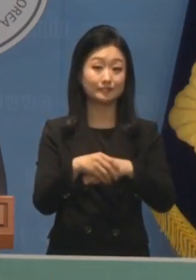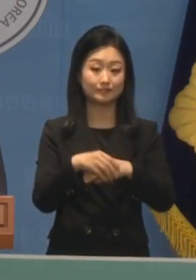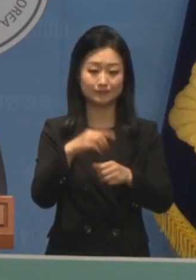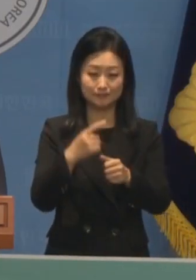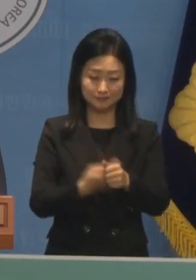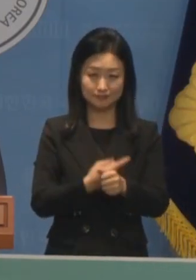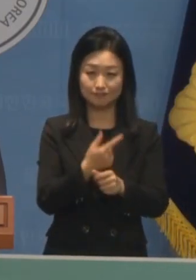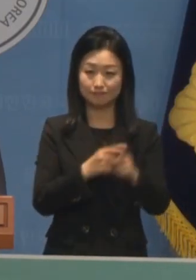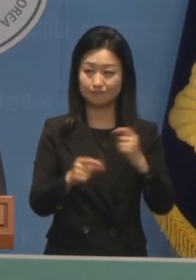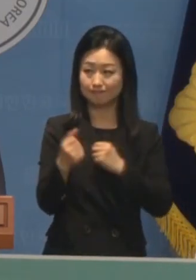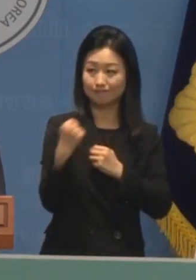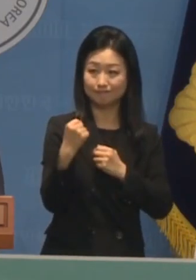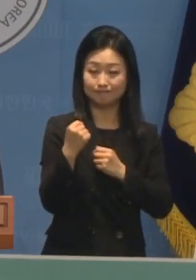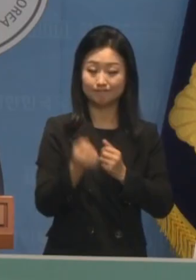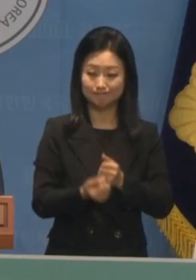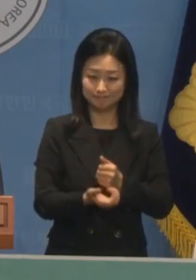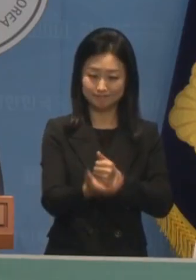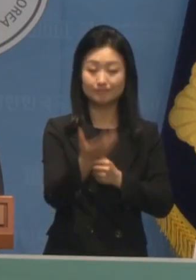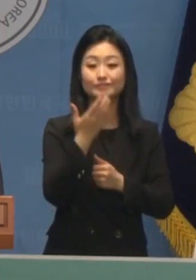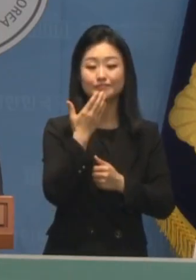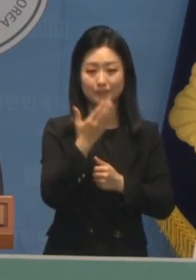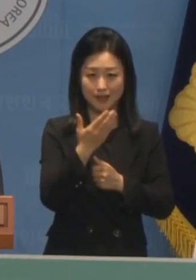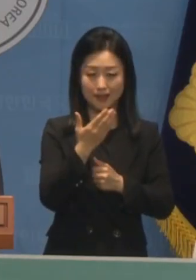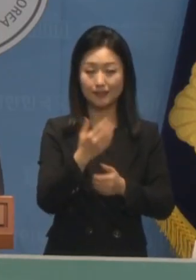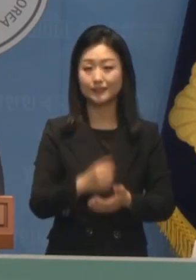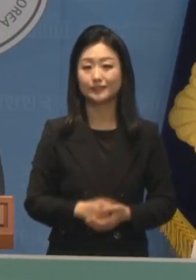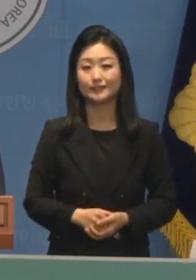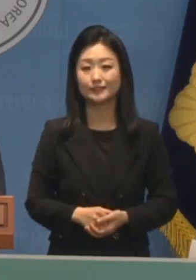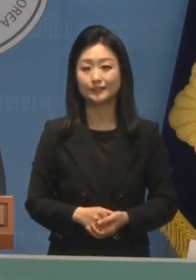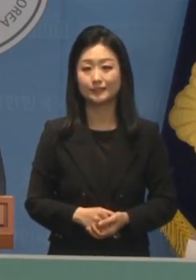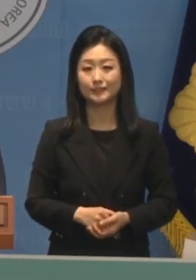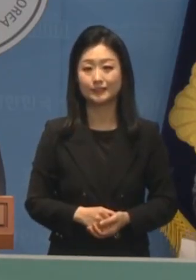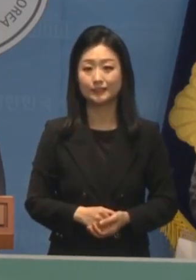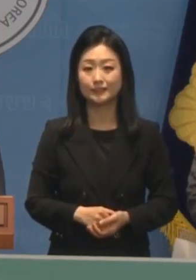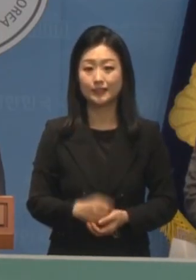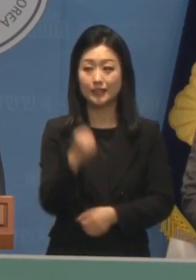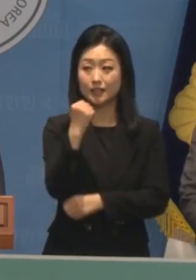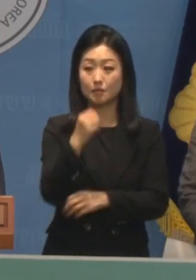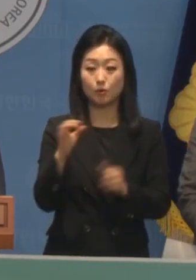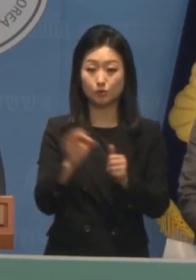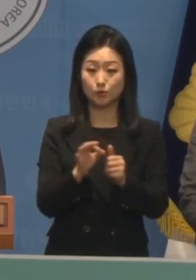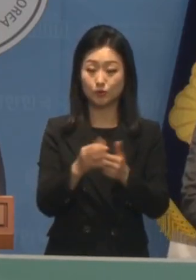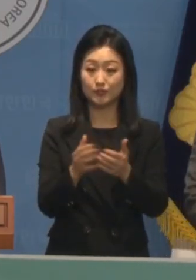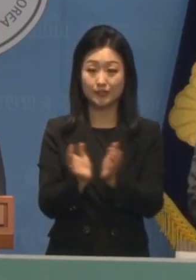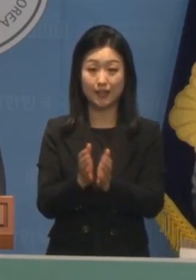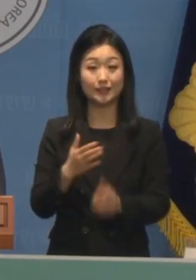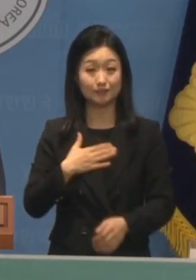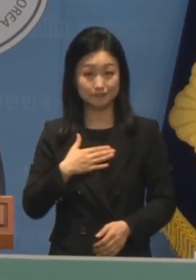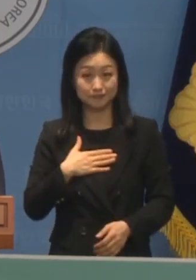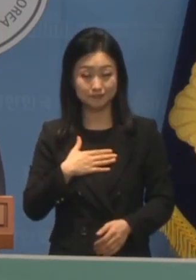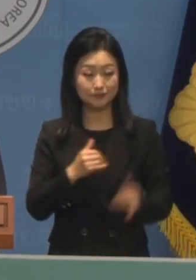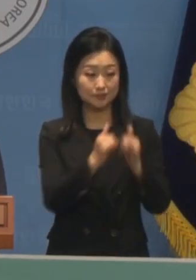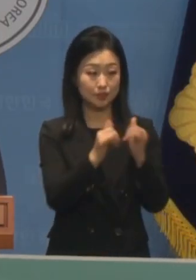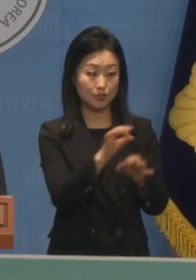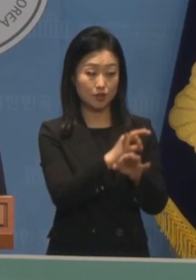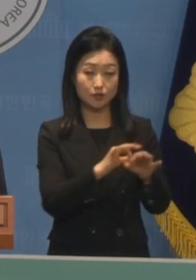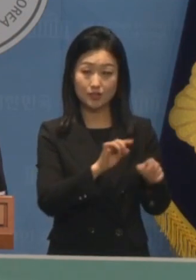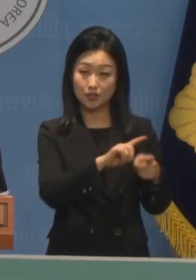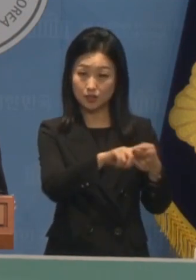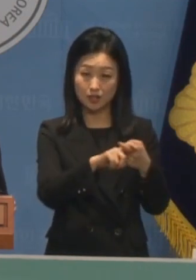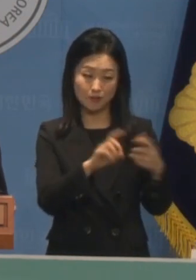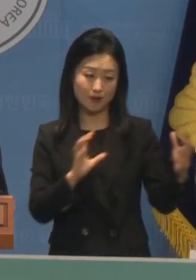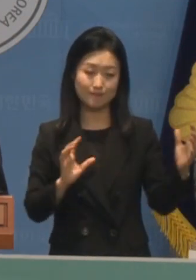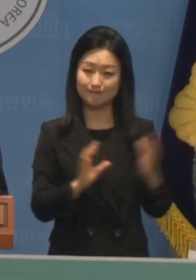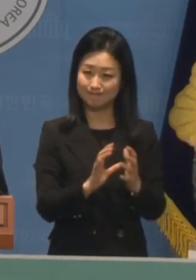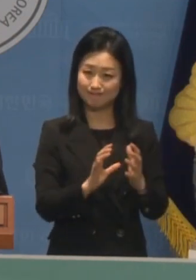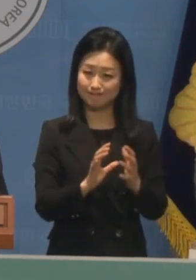큰 시너지를 낼 수 있을 것이라고 저는 확신합니다. 기본소득당은 이를 위해서 사회연대경제와 적극적인 연대